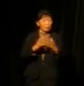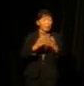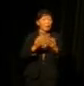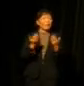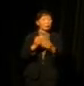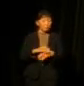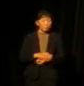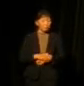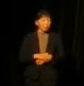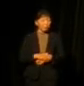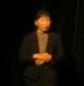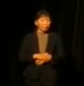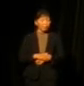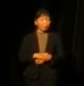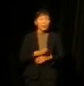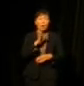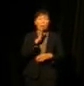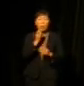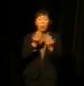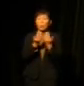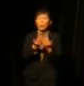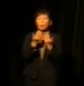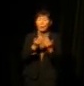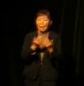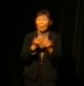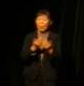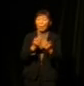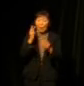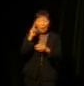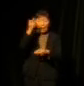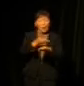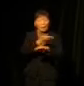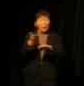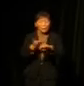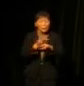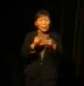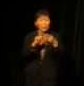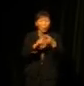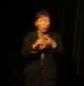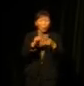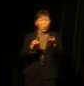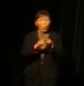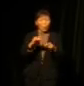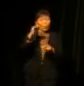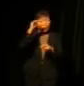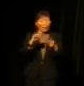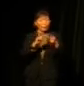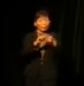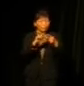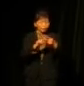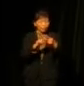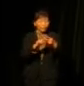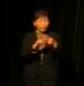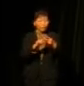。これで本校舎は鹿島小学校と小高小学校分かりません。で、小学校だけ